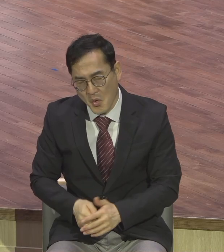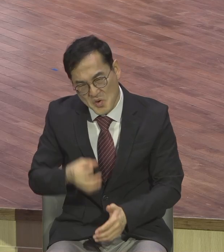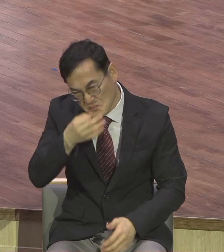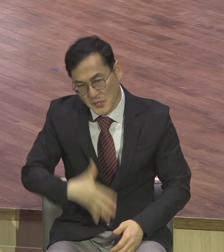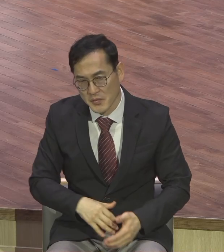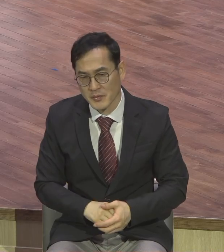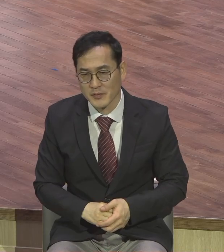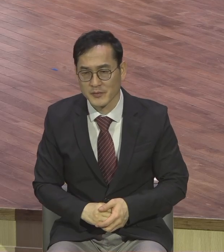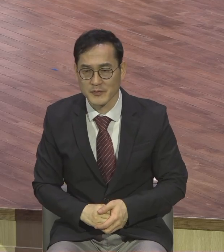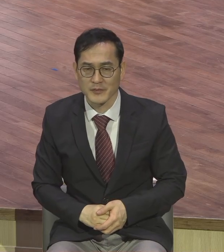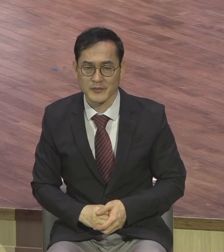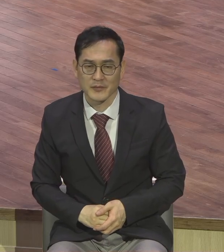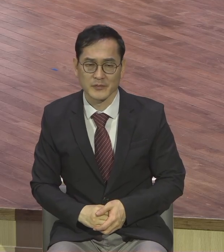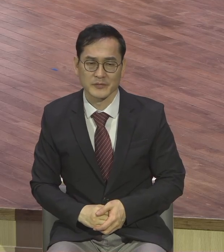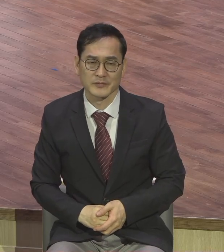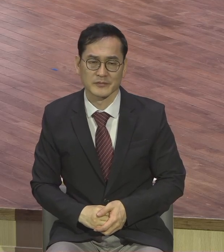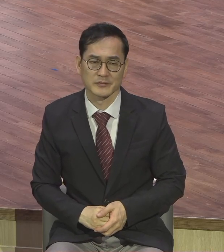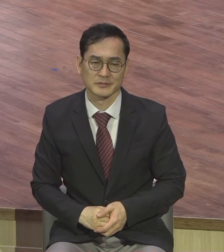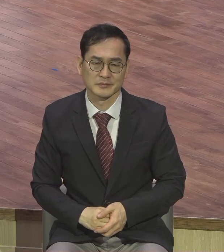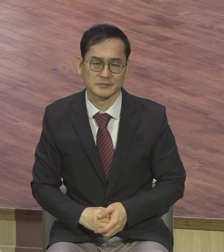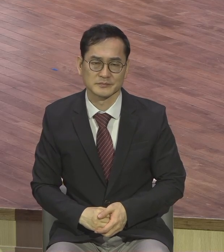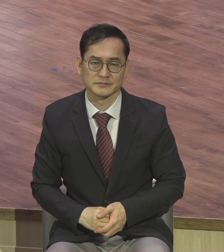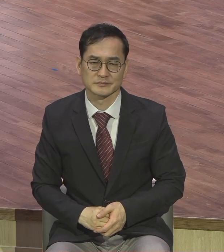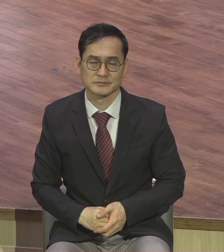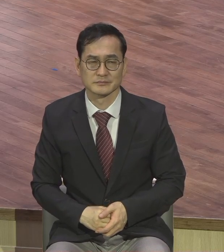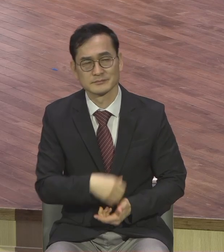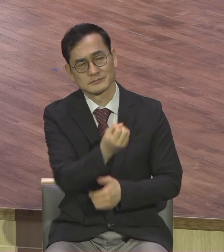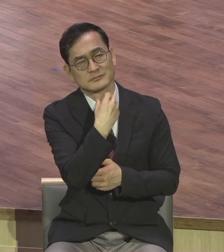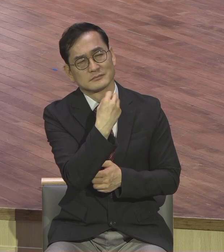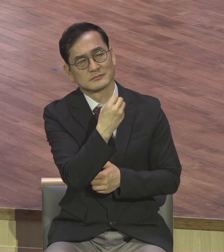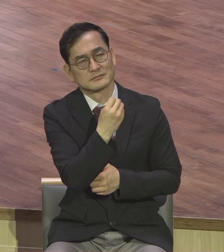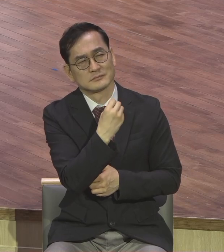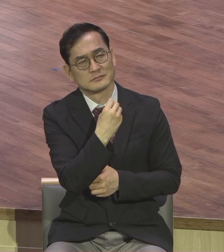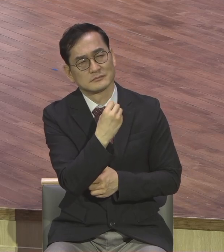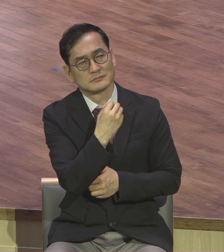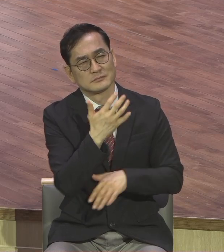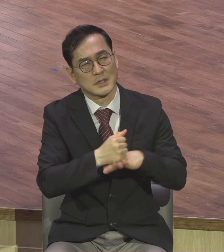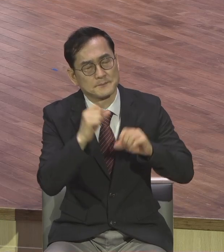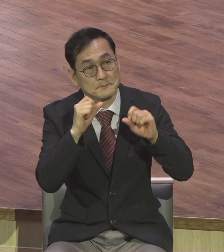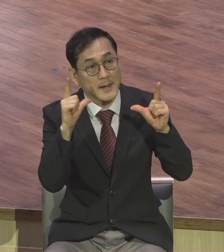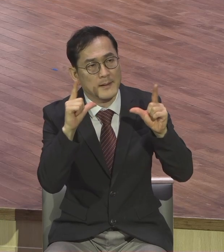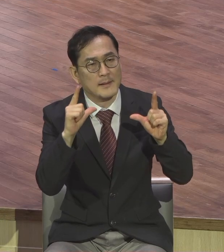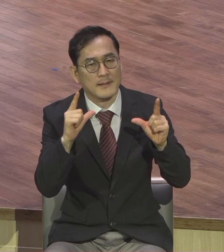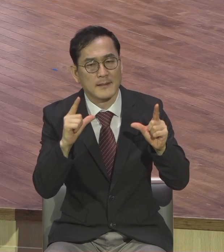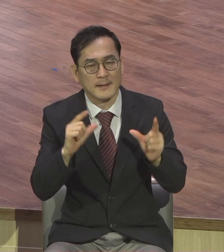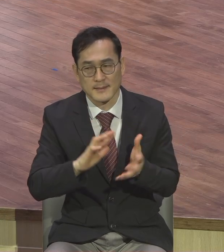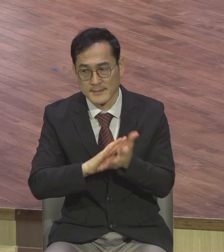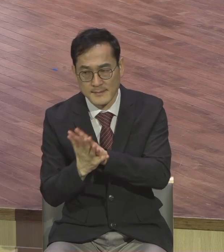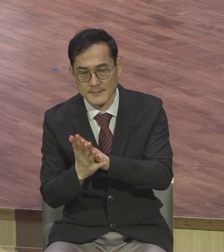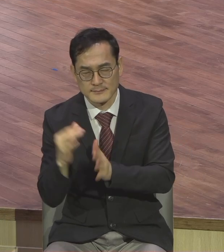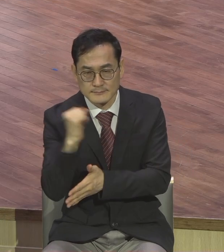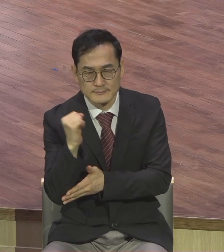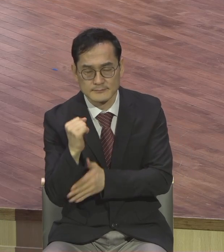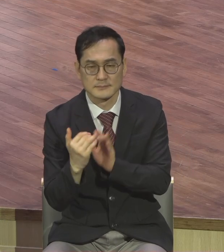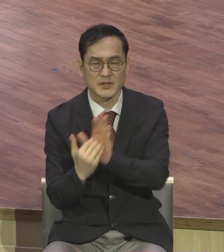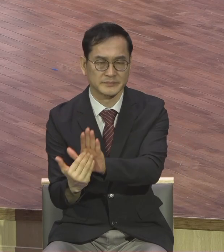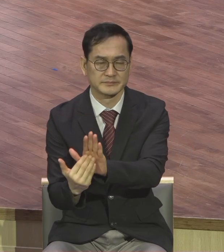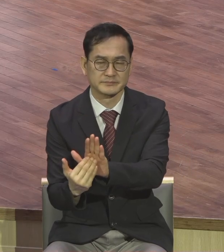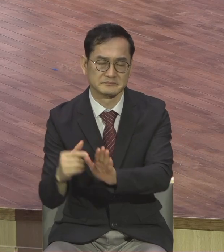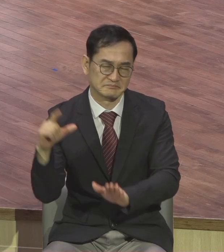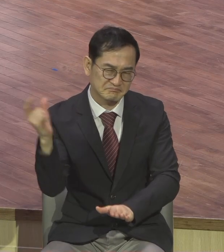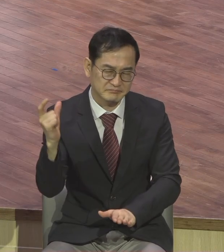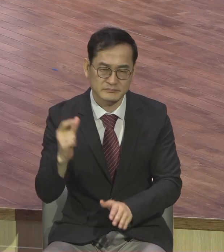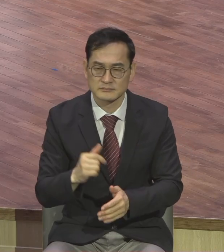내 공이 있으니까, 영적 힘이 있으니까 딱 판단이 생기잖아요. 이거 없으니까 이래 흔들, 저래 흔들. 흔들니 갈 때냐?